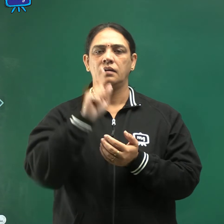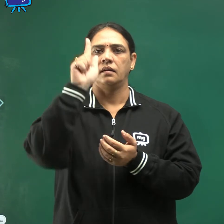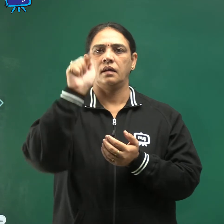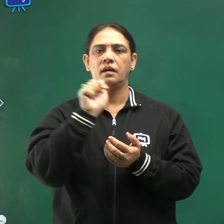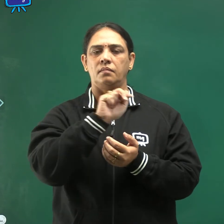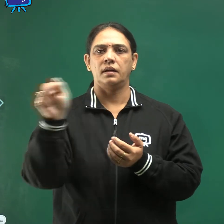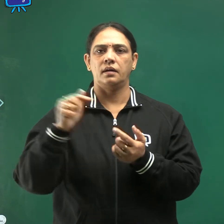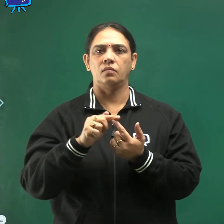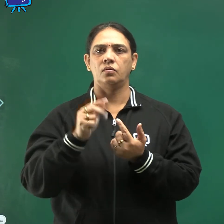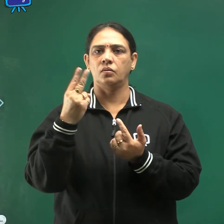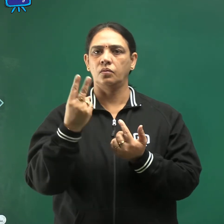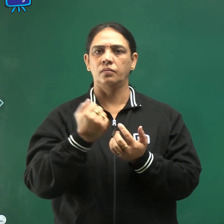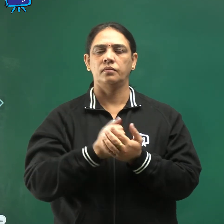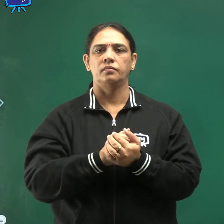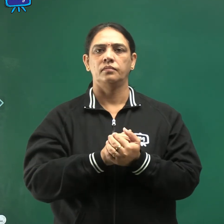1/√2